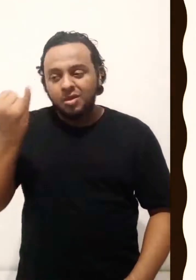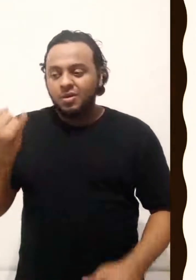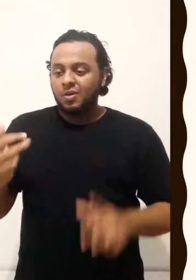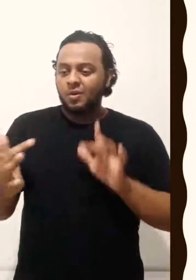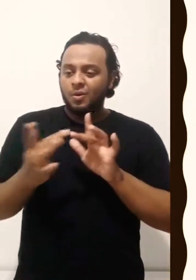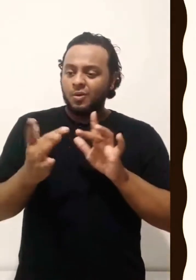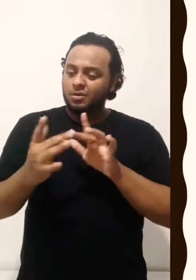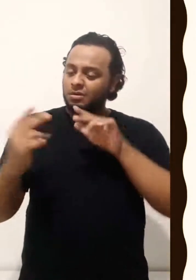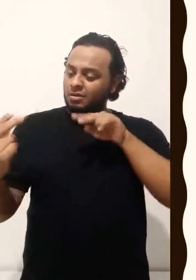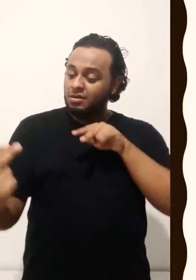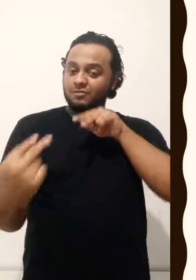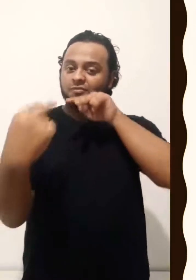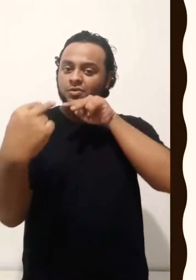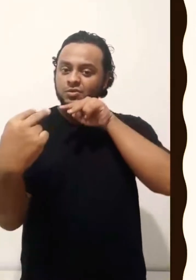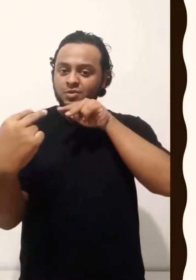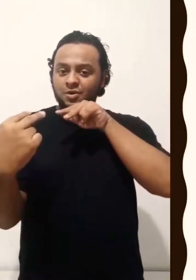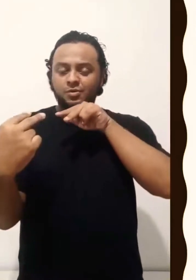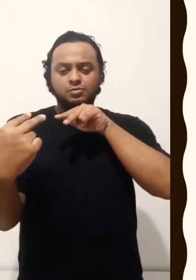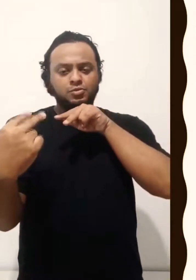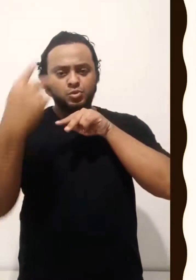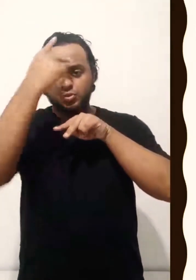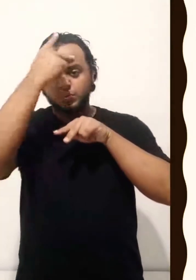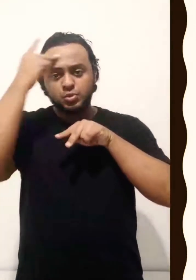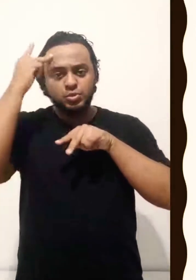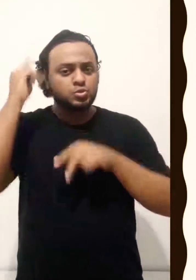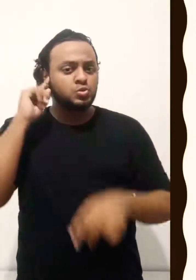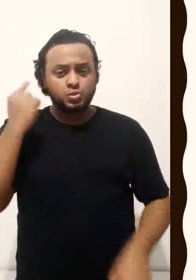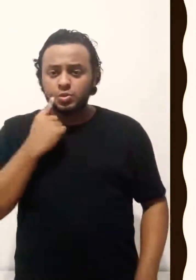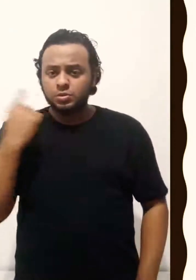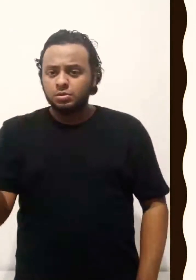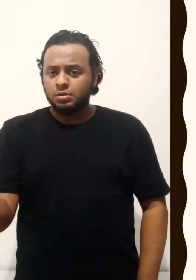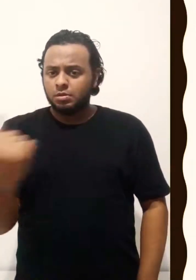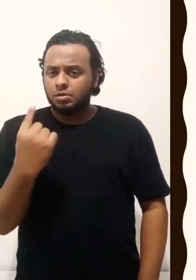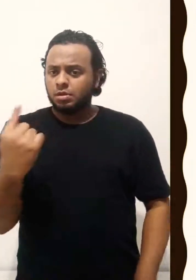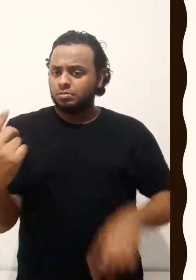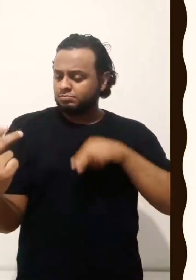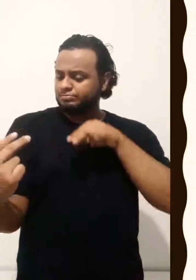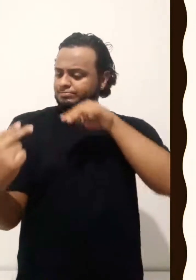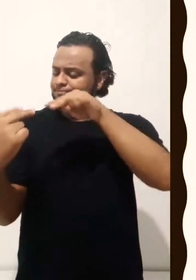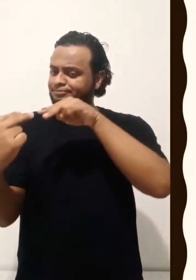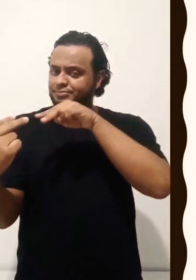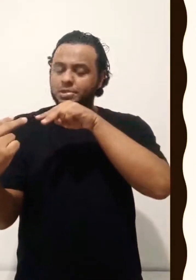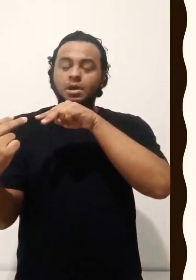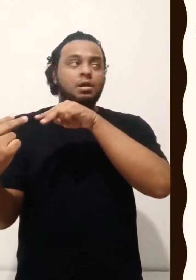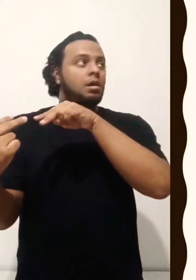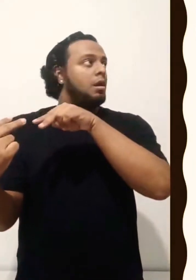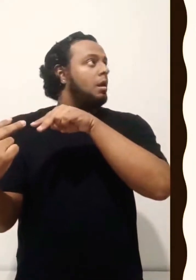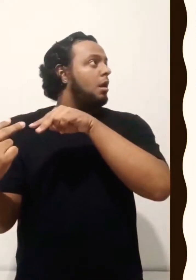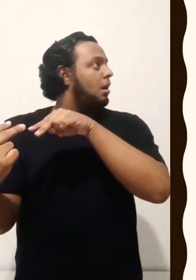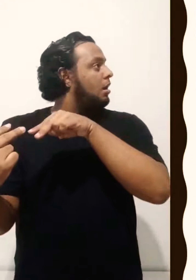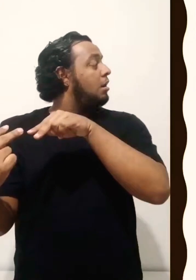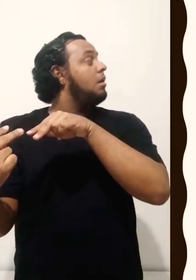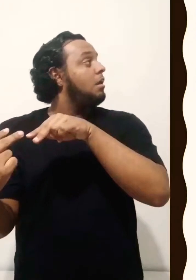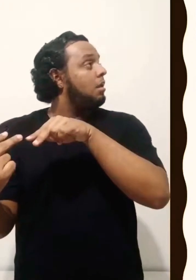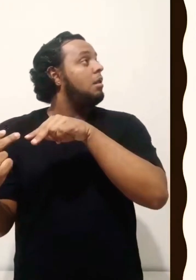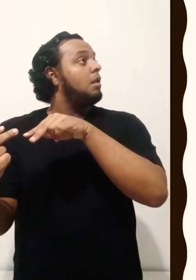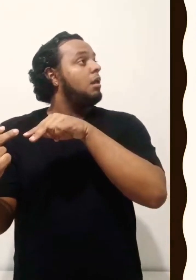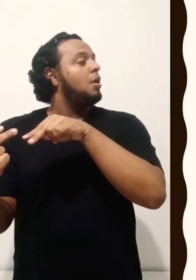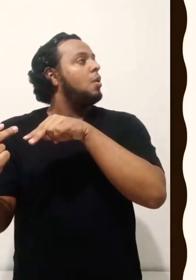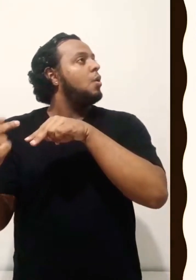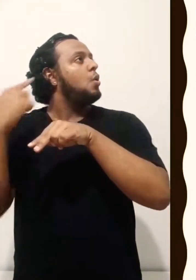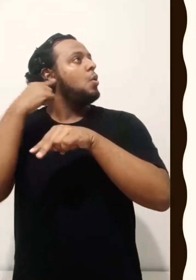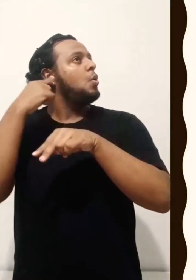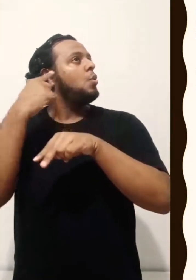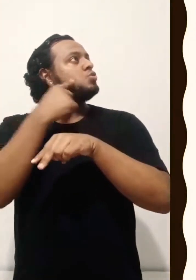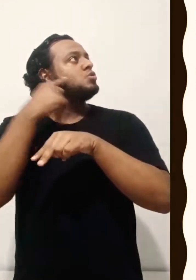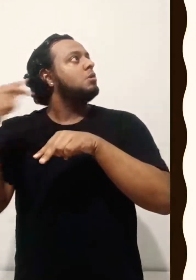você estabeleça um contato visual também, para que o surdo ele entenda que você está falando com ele. Se você olhar para um outro